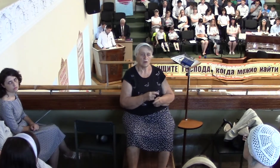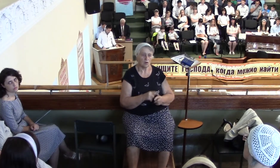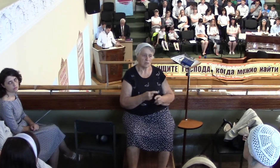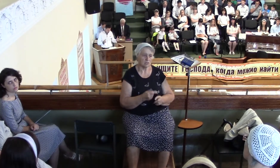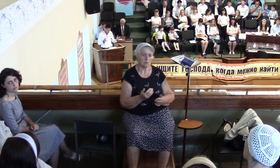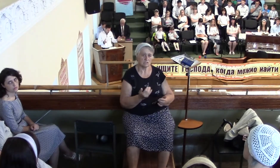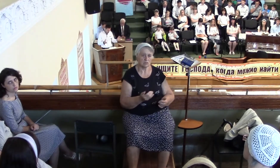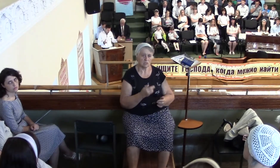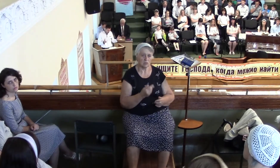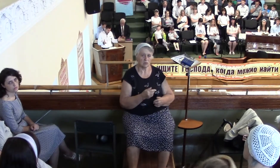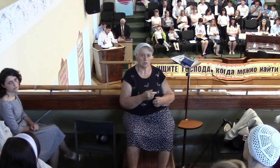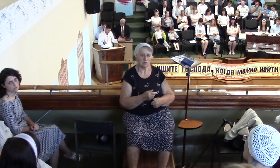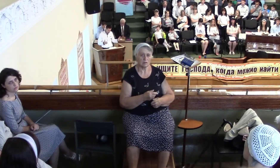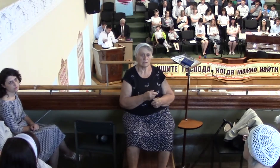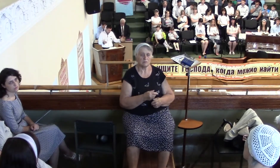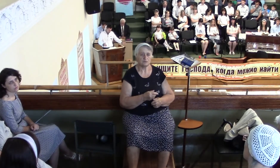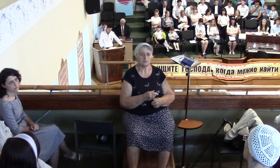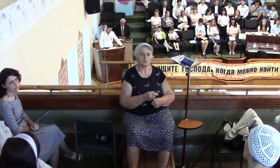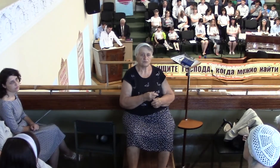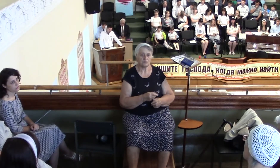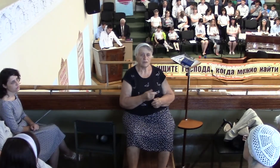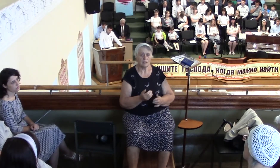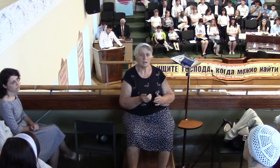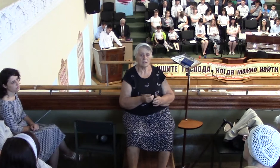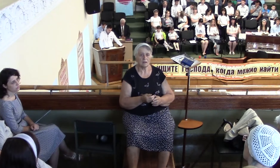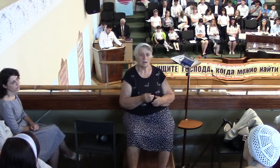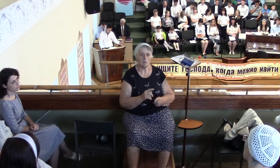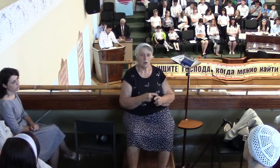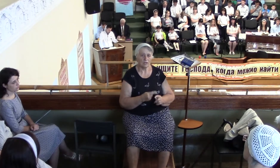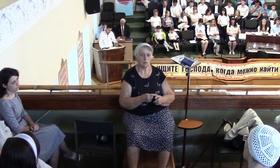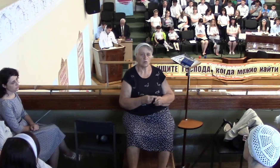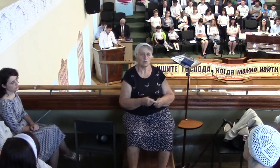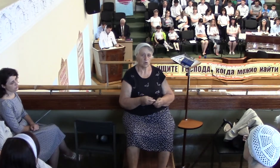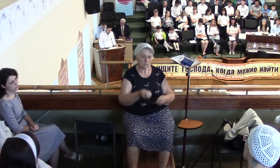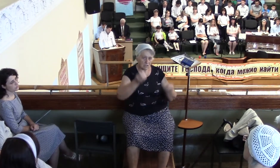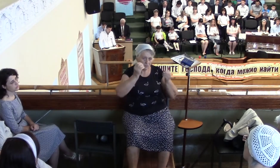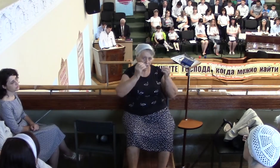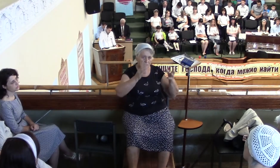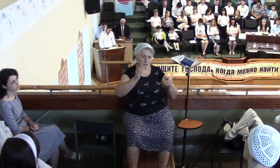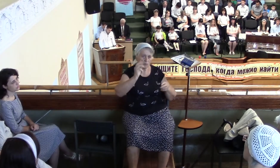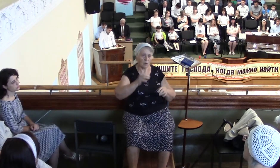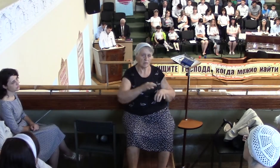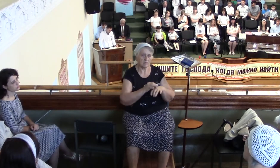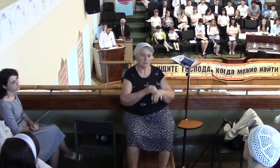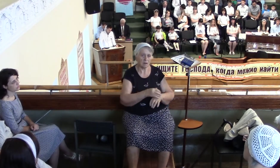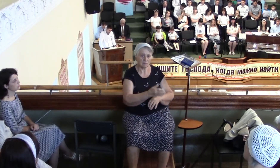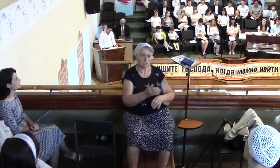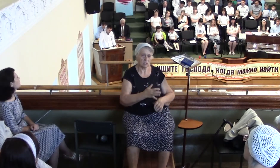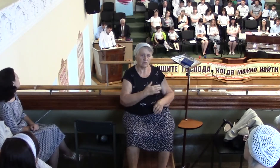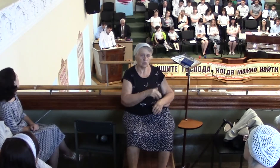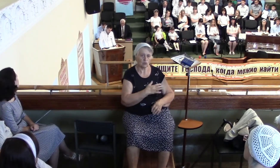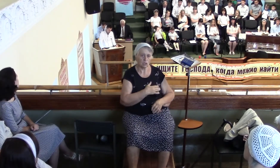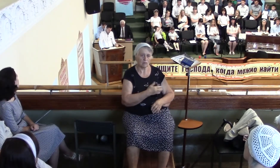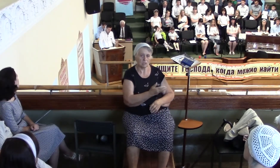говорили. И вот применение, вывод, призыв. «Поэтому прославляйте Бога и в телах ваших, и в